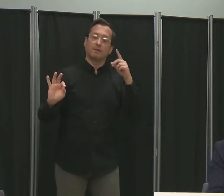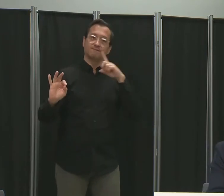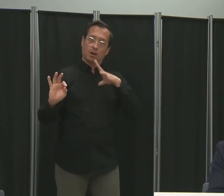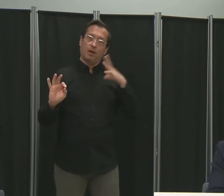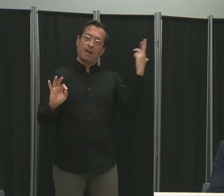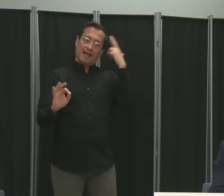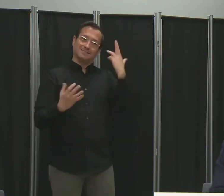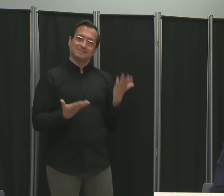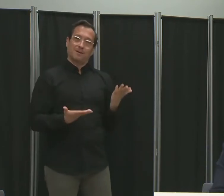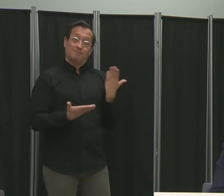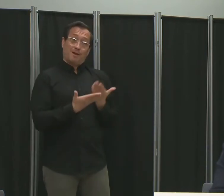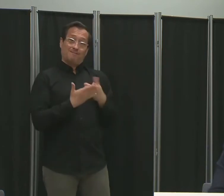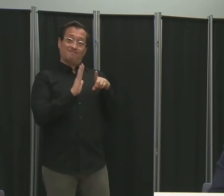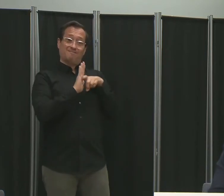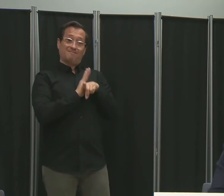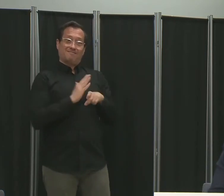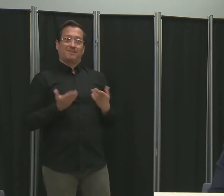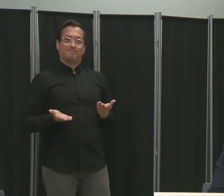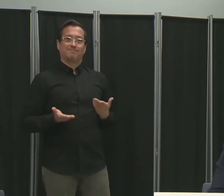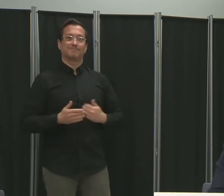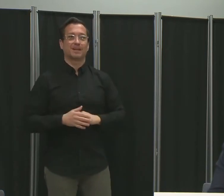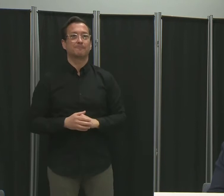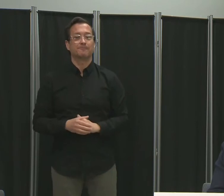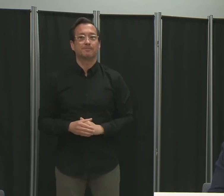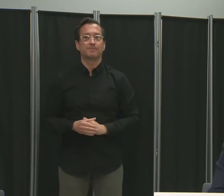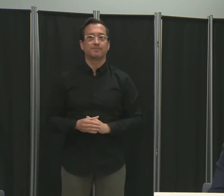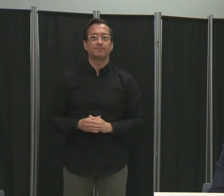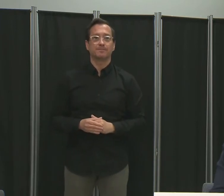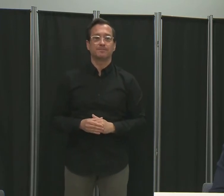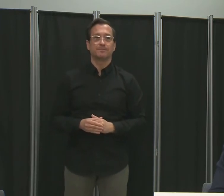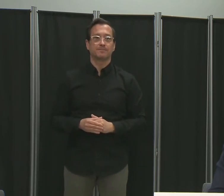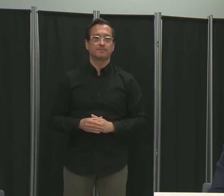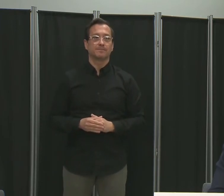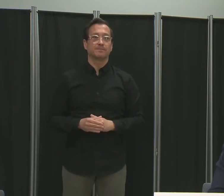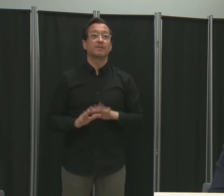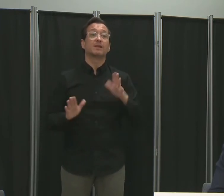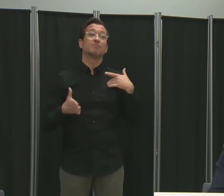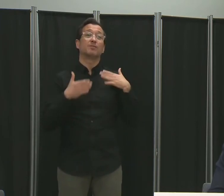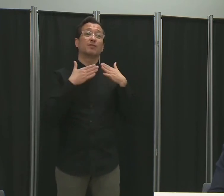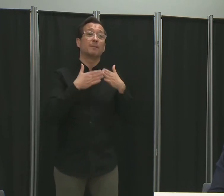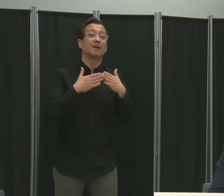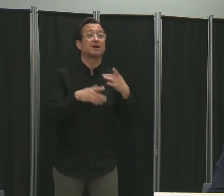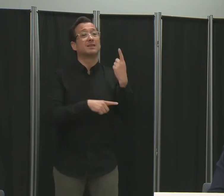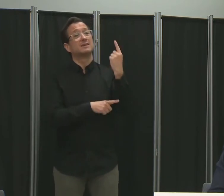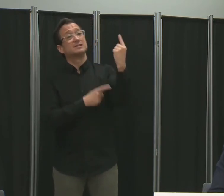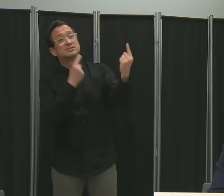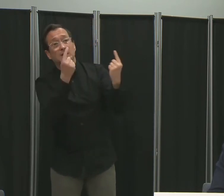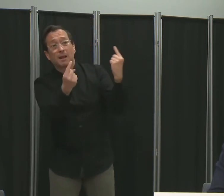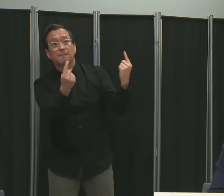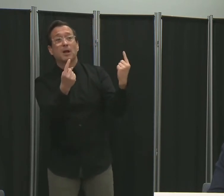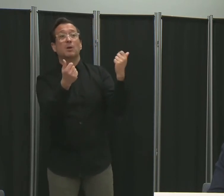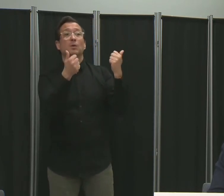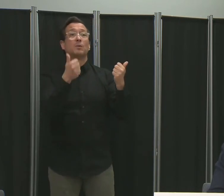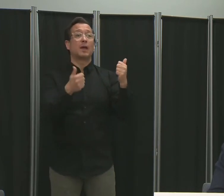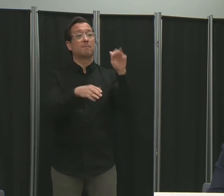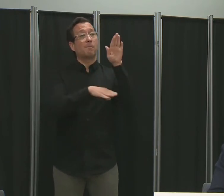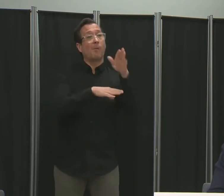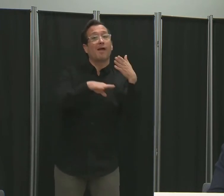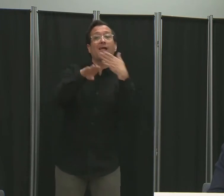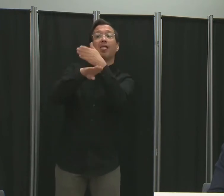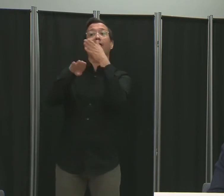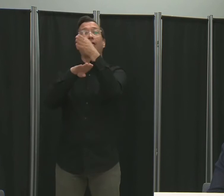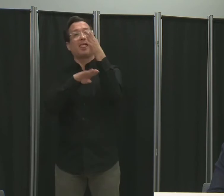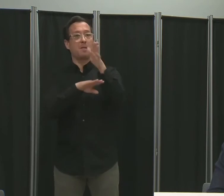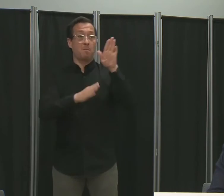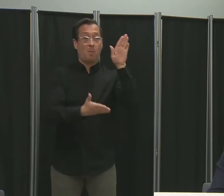si on demande de de s'isoler ou du moins de réduire leur risque c'est pas sans conséquence sur leur